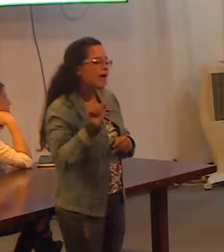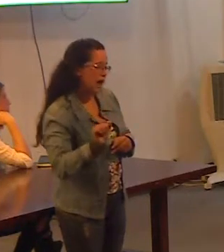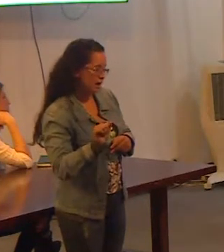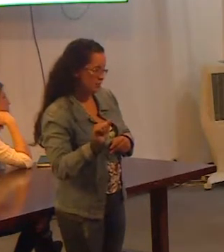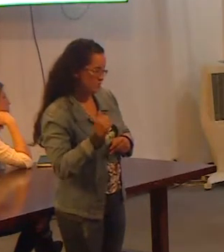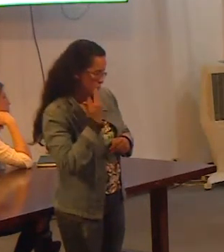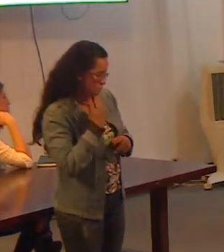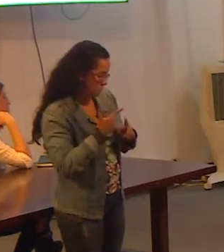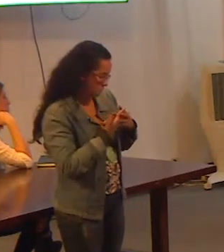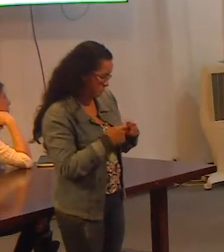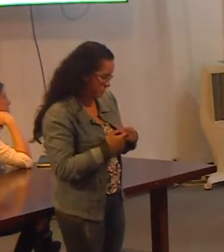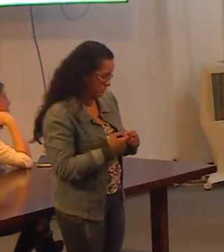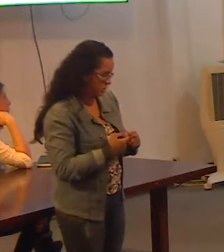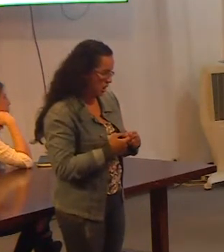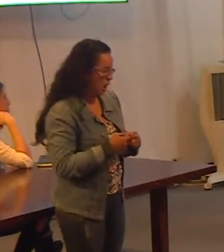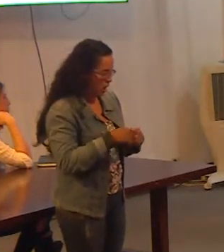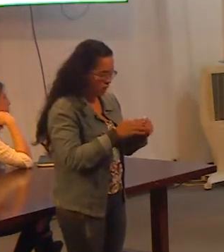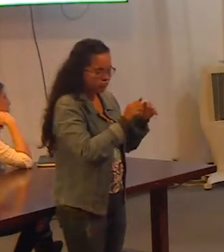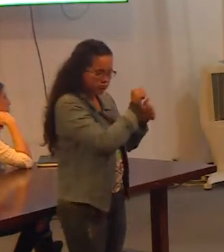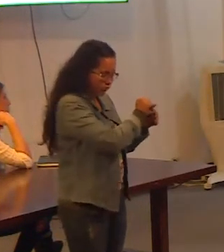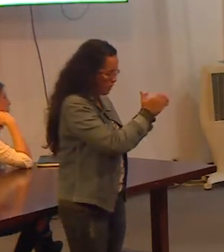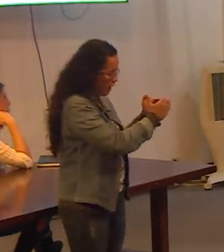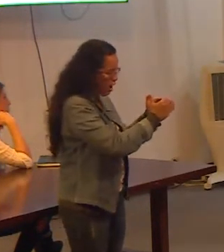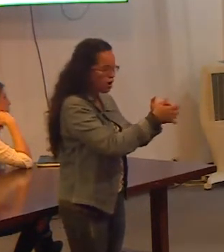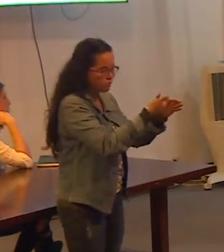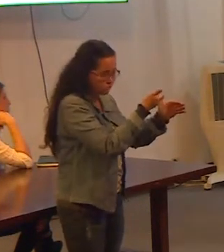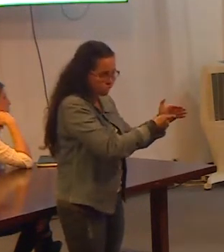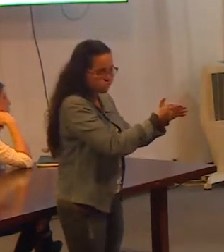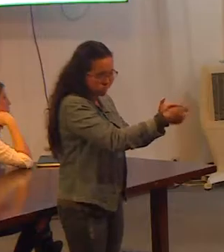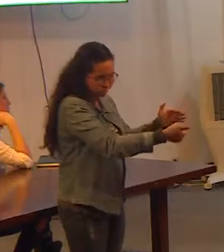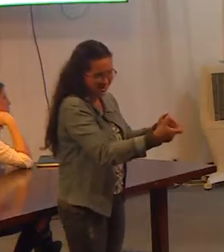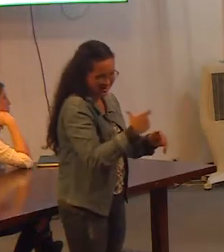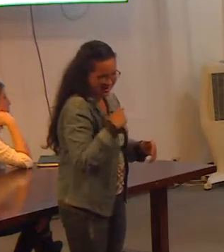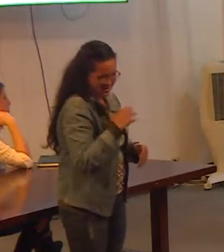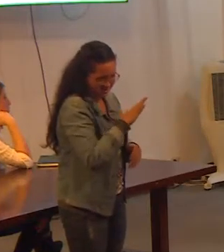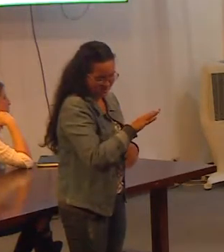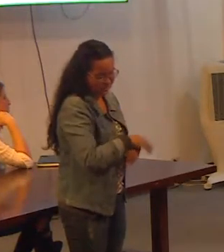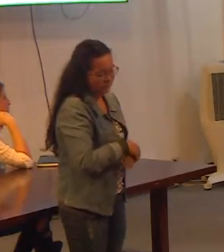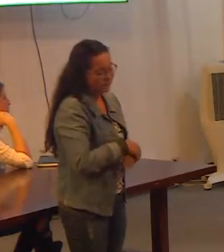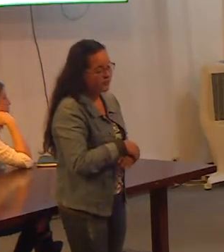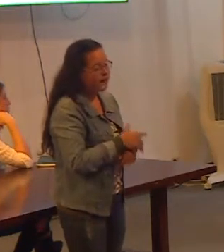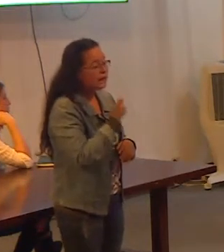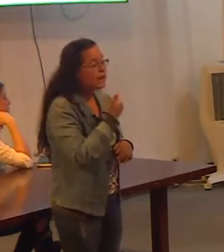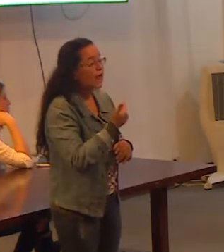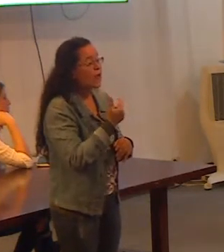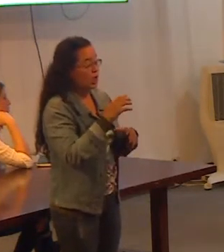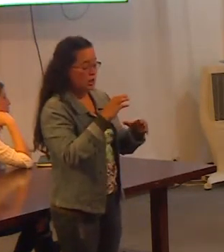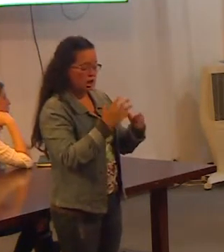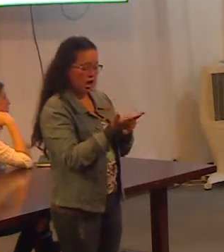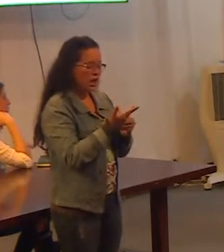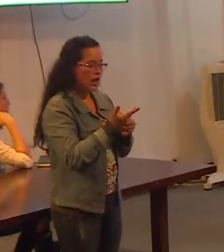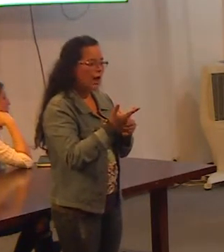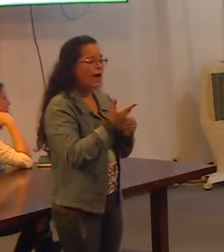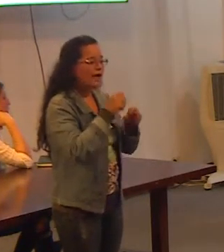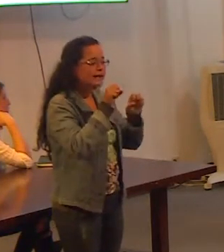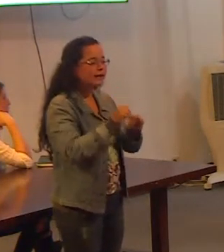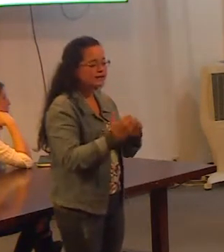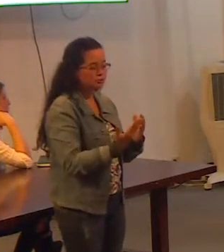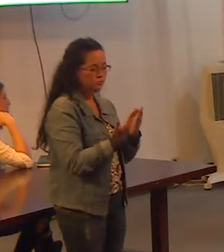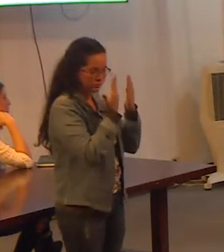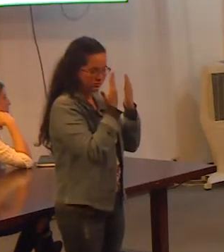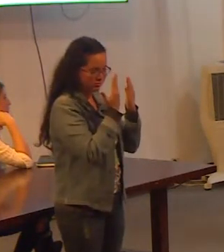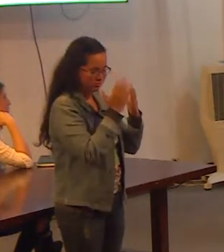fundaciones. Ahí se encuentran unas talleristas. El primero dice, es un medio de comunicación bastante eficiente para la población con